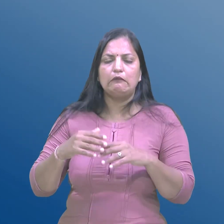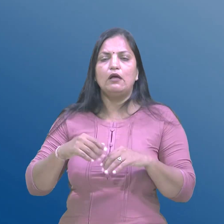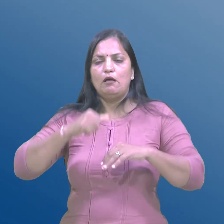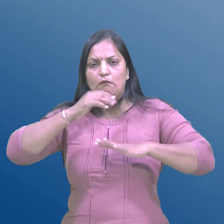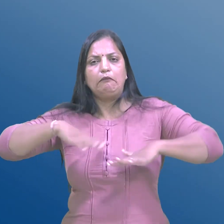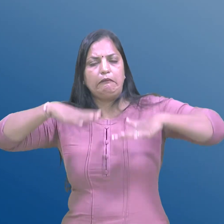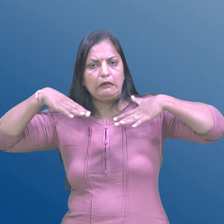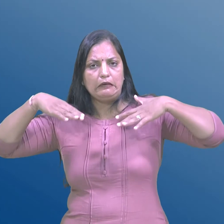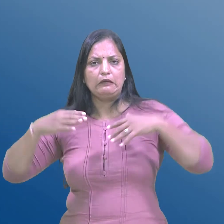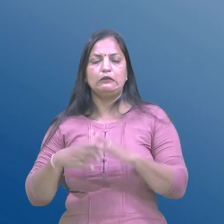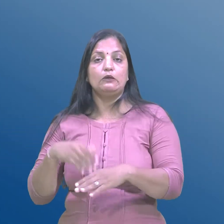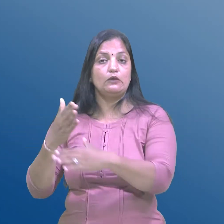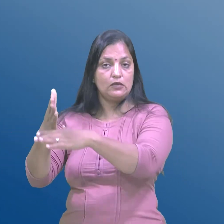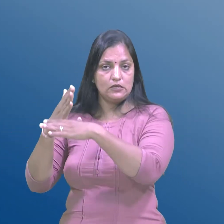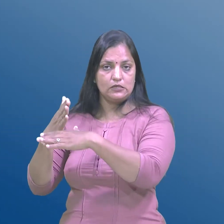સાવધાનીમાં વધારો કરી શકાય.